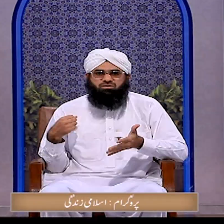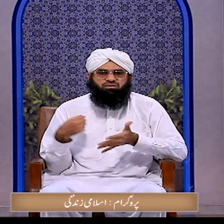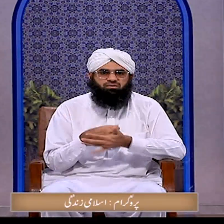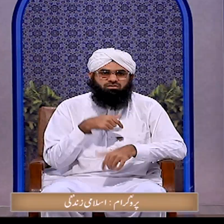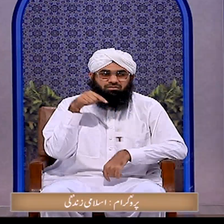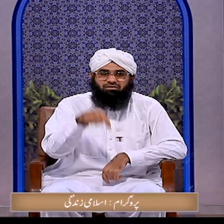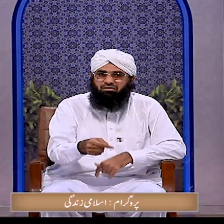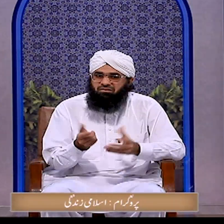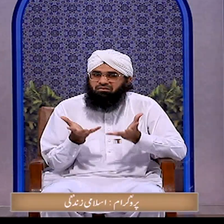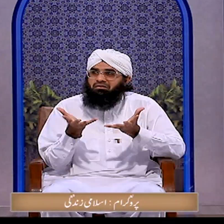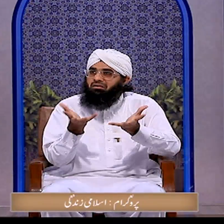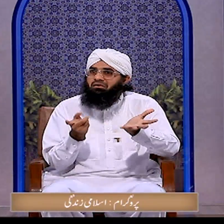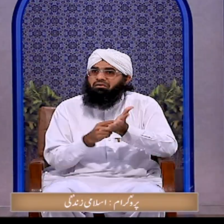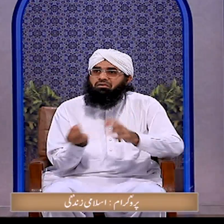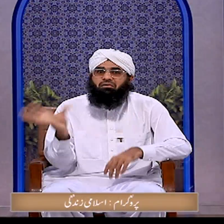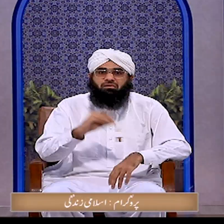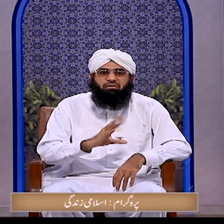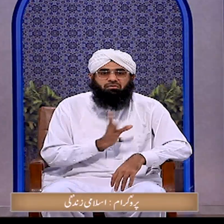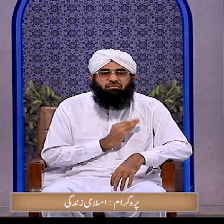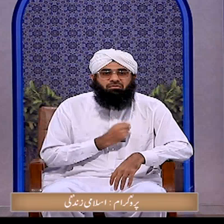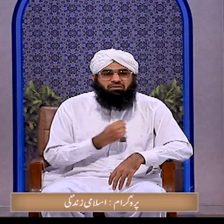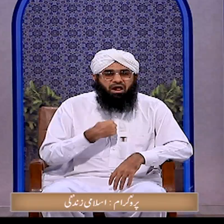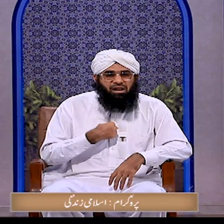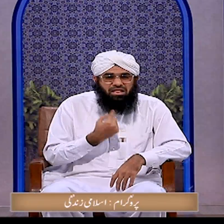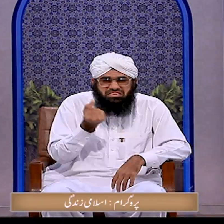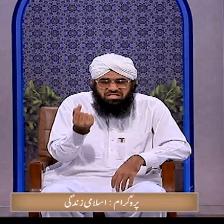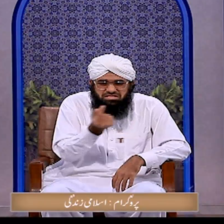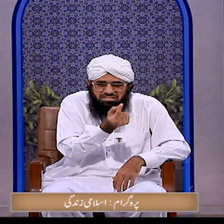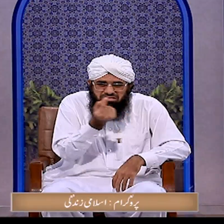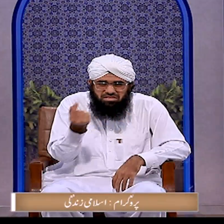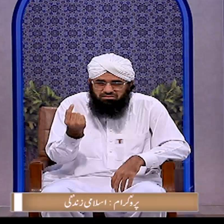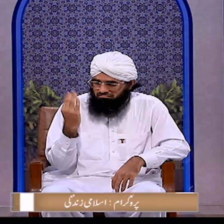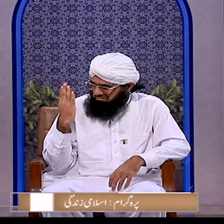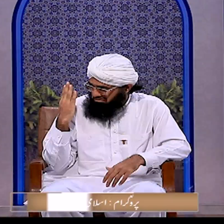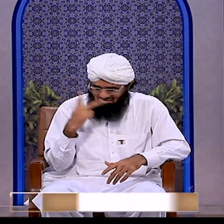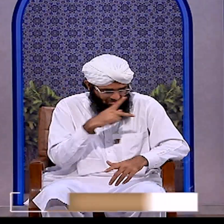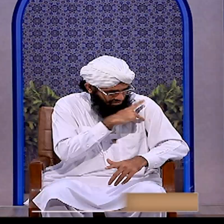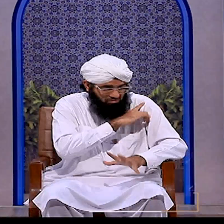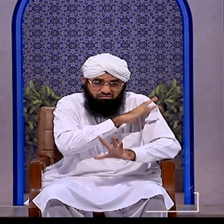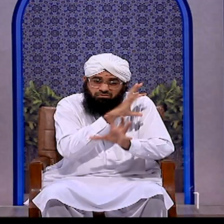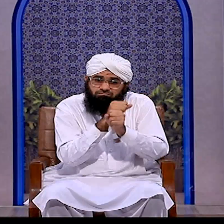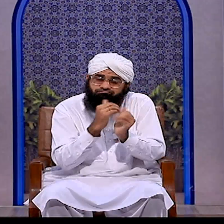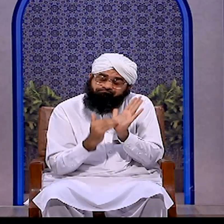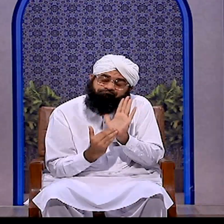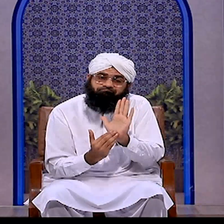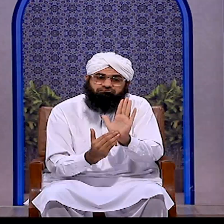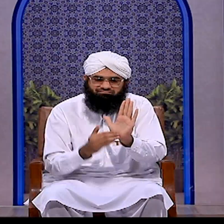کے حضور پیش کر دیں گے۔ 100 کروڑ ایسے ہولناک منظر میں ہم اپنے ایک ایک عمل